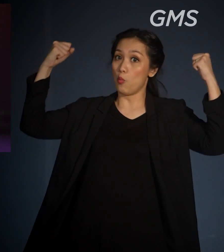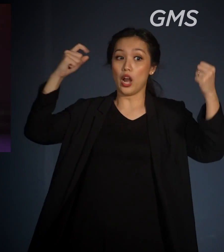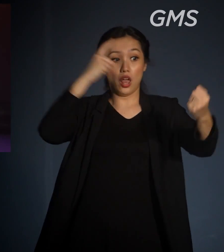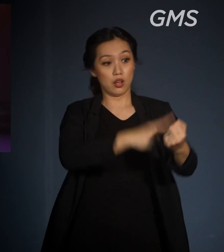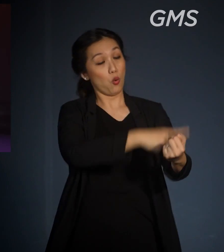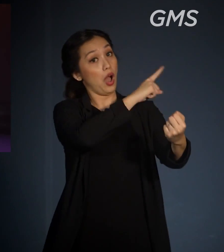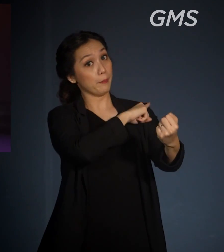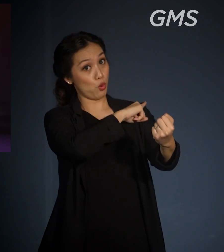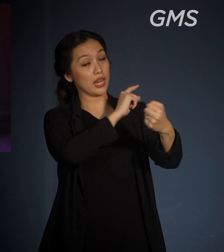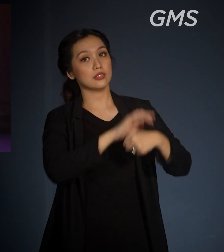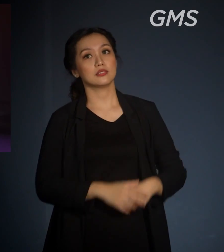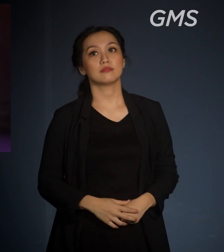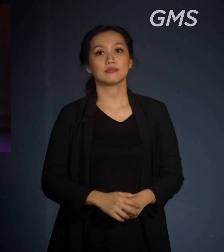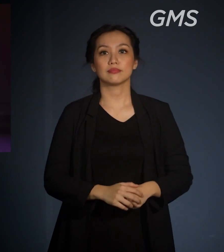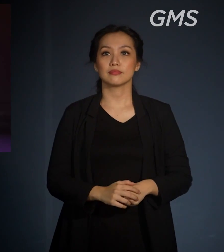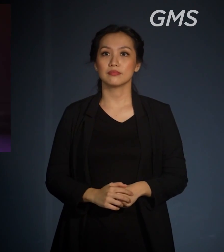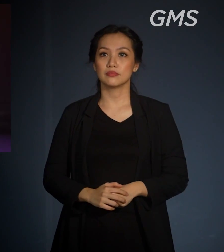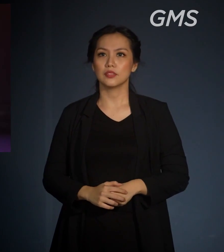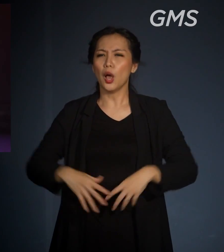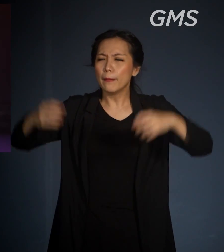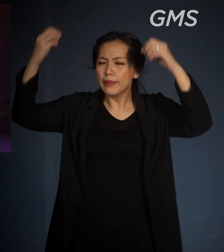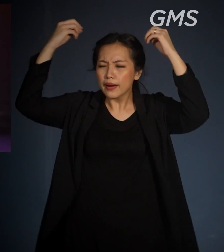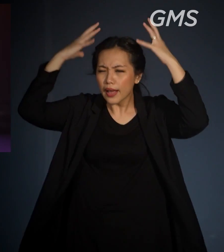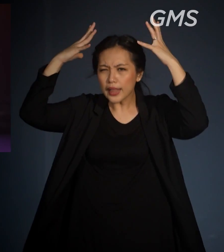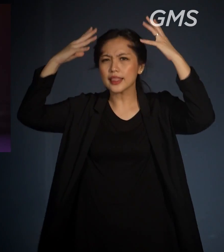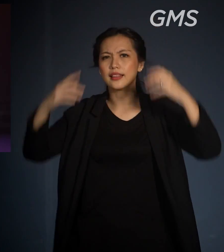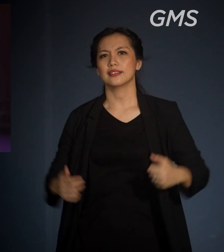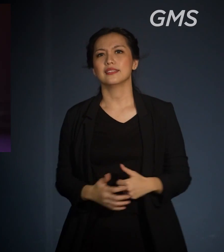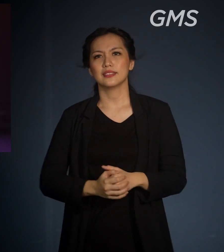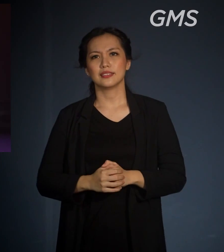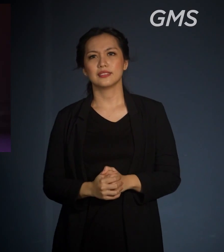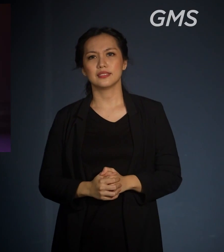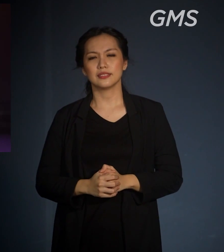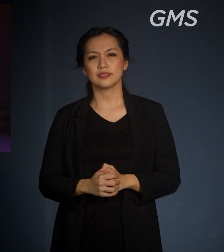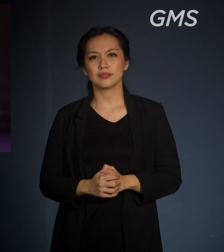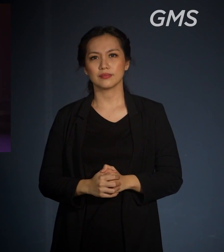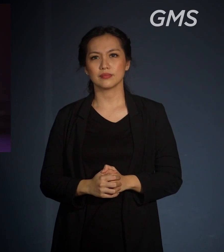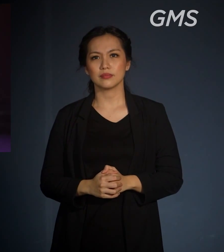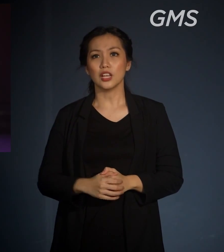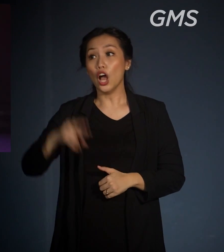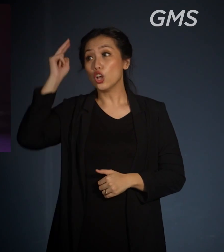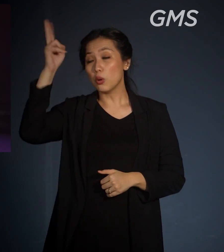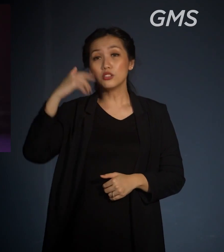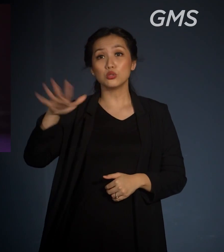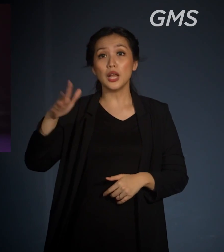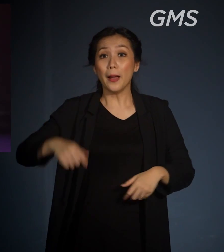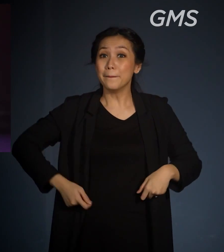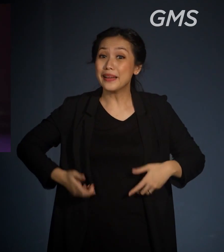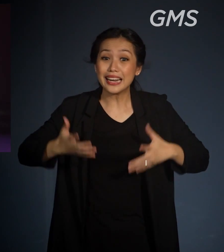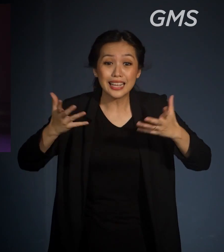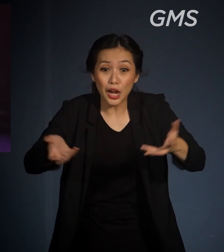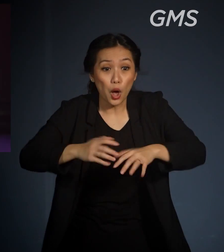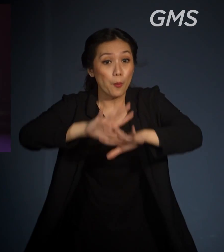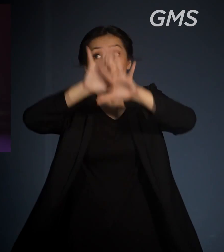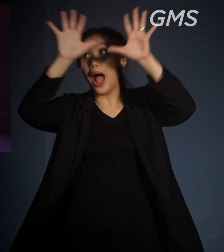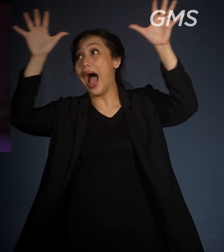kemampuan, talenta, karunia dalam kehidupan kita. Tuhan itu sudah melimpahkan banyak